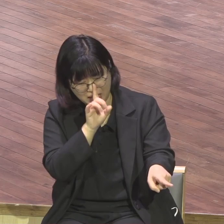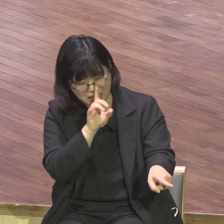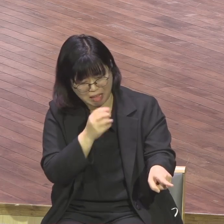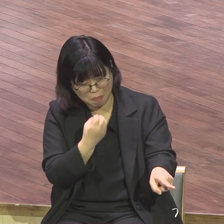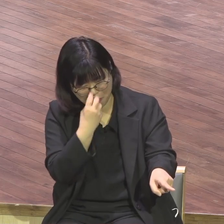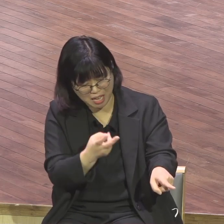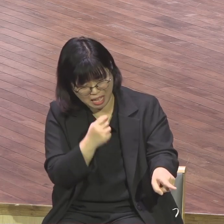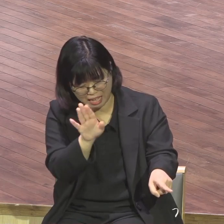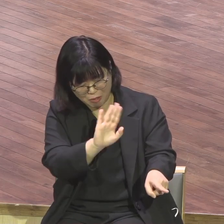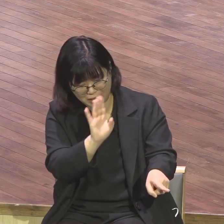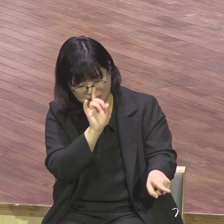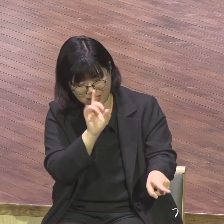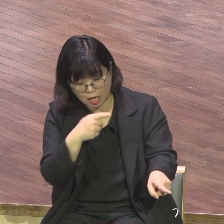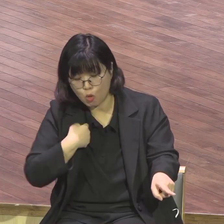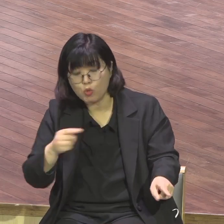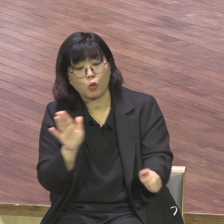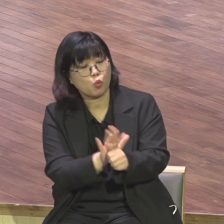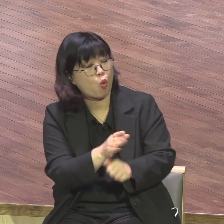많았어요. 무지해가지고요